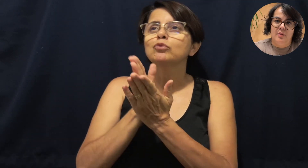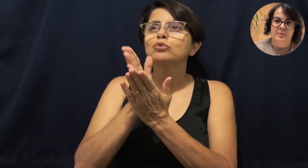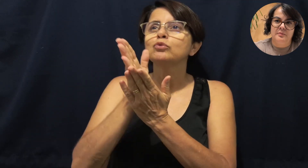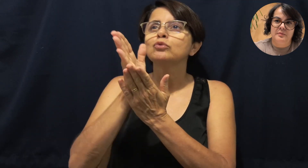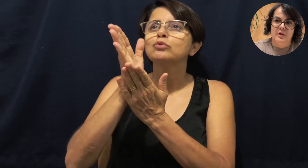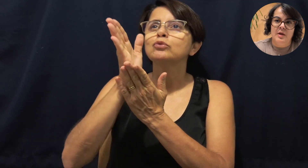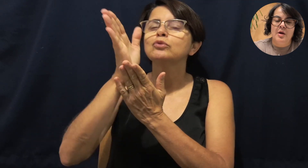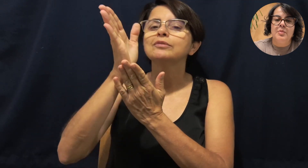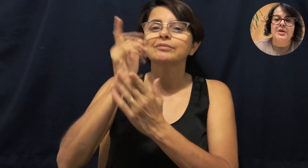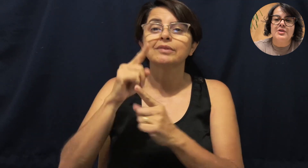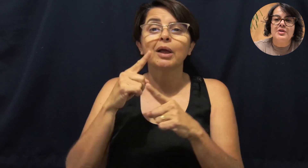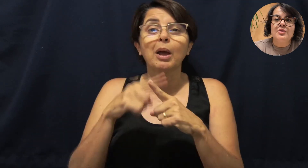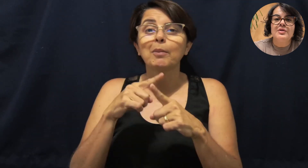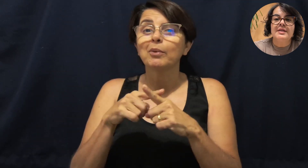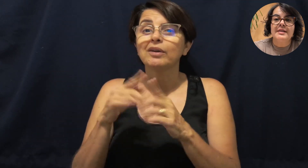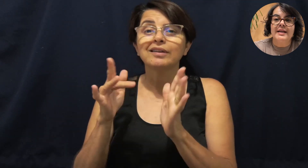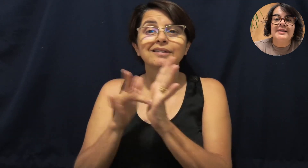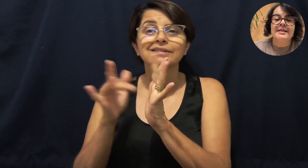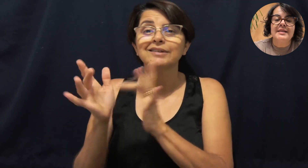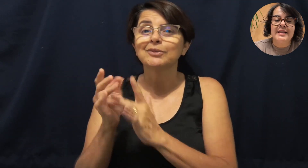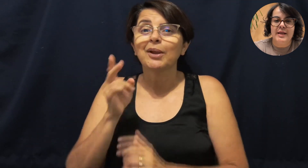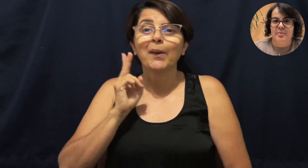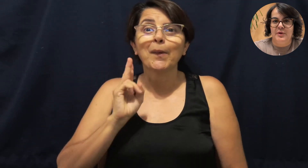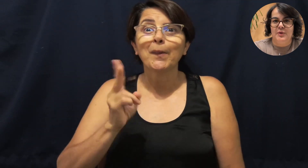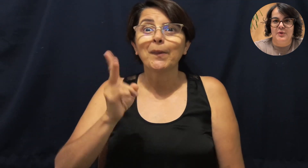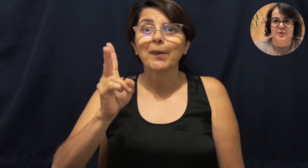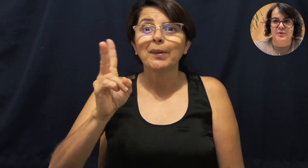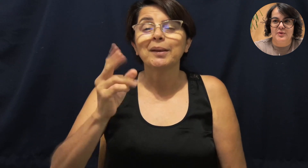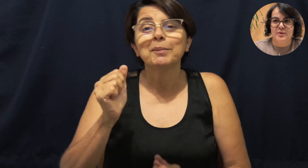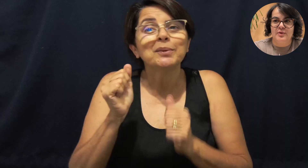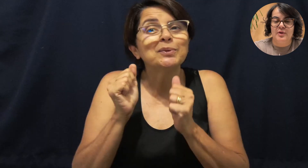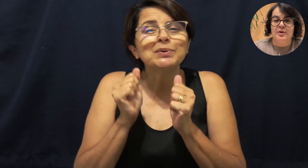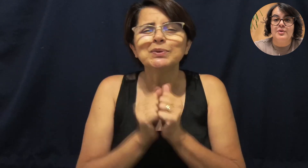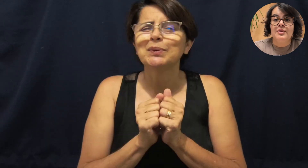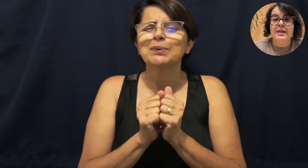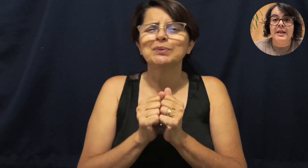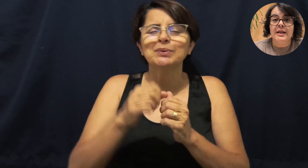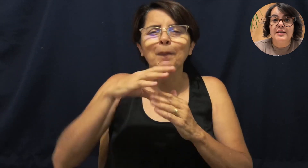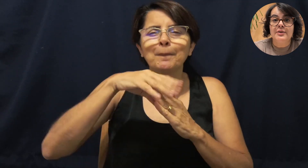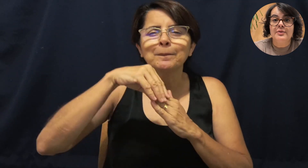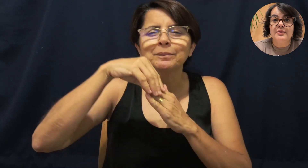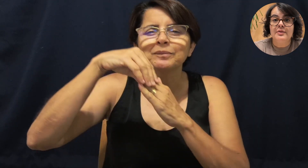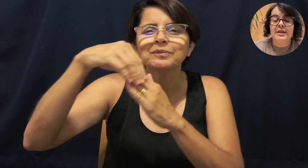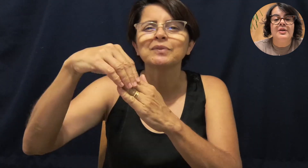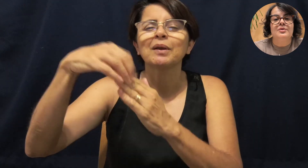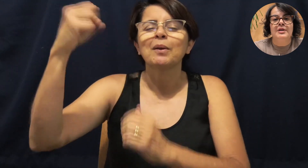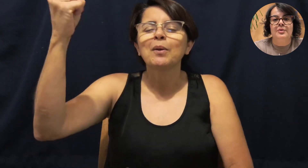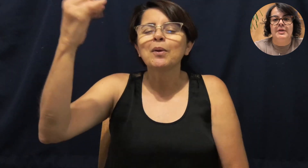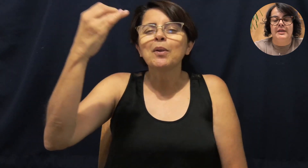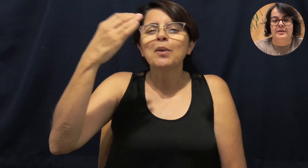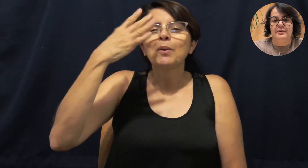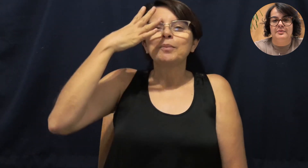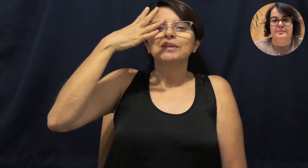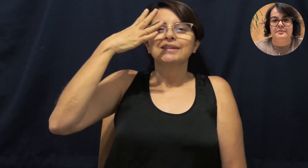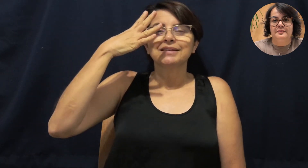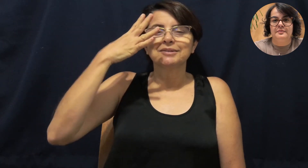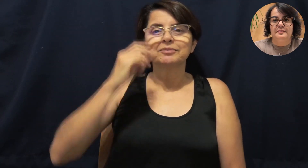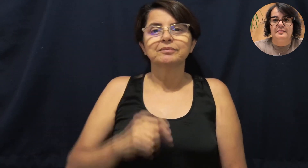espiritual. Porque Jesus está sempre conosco, nos guiando e nos iluminando.